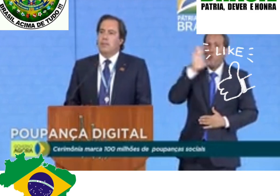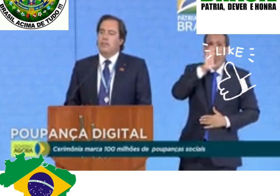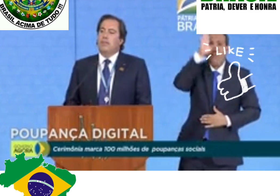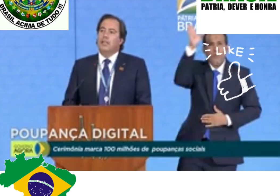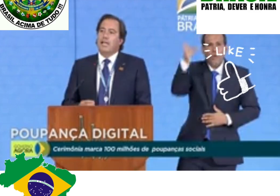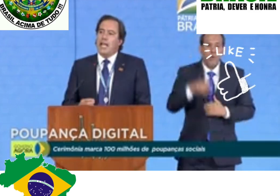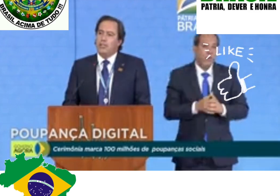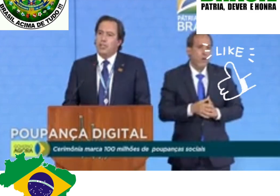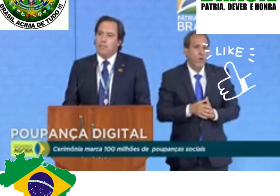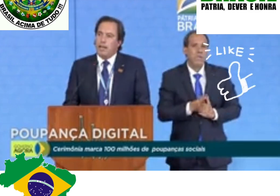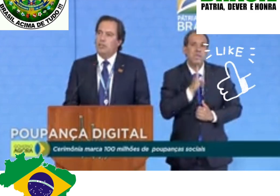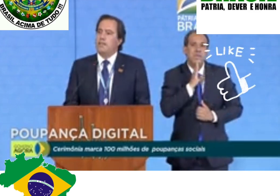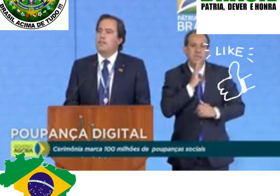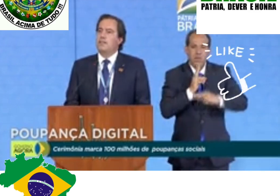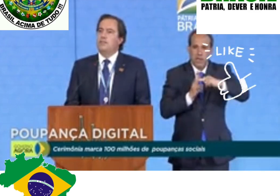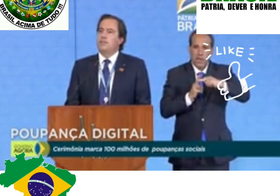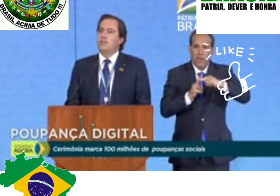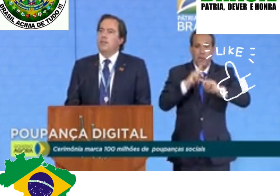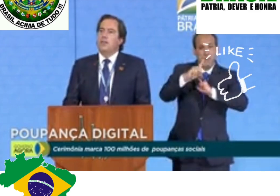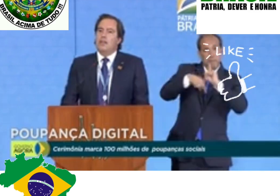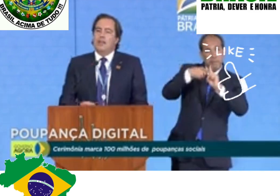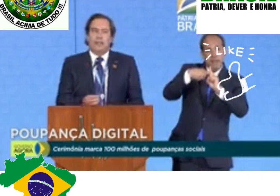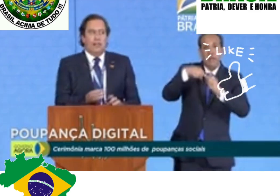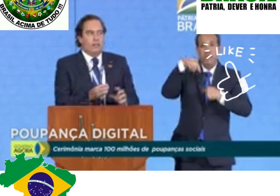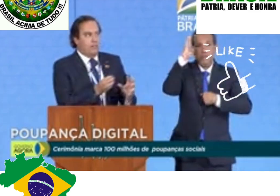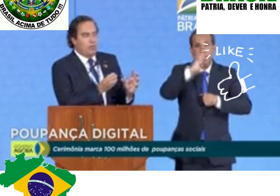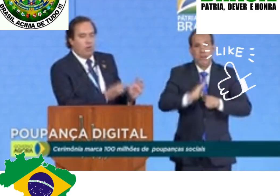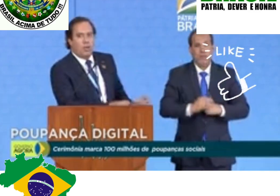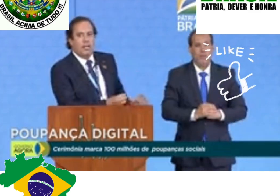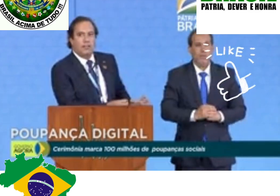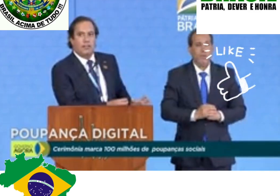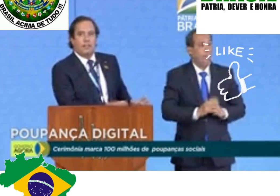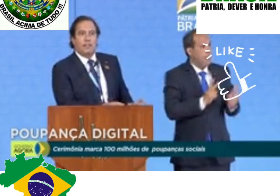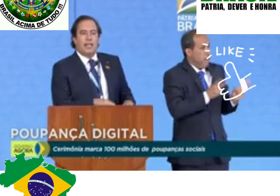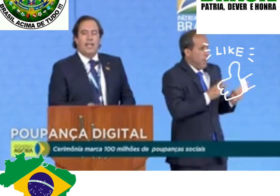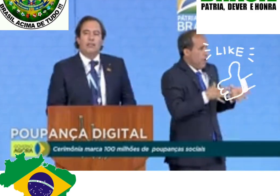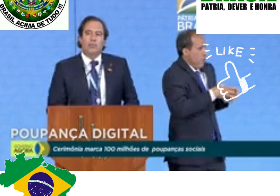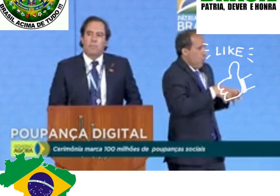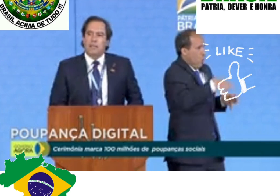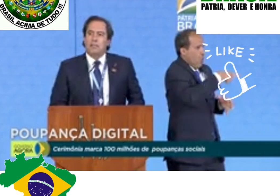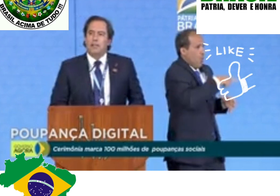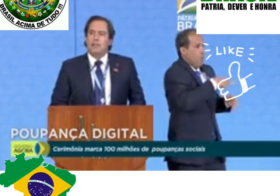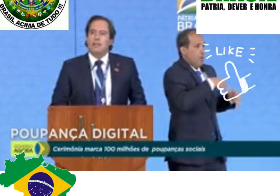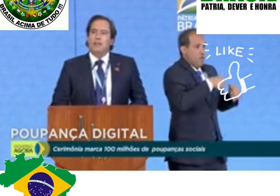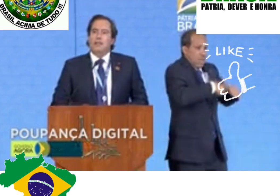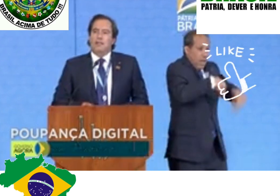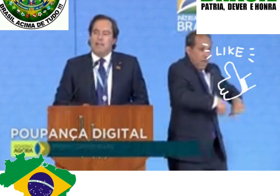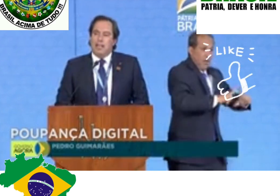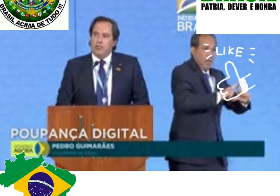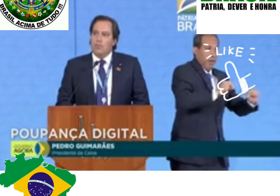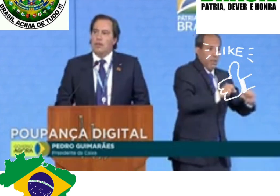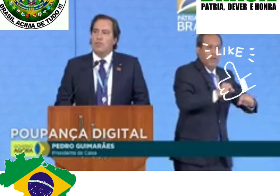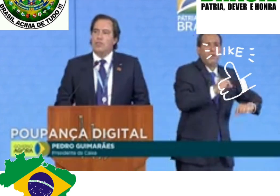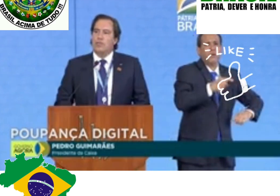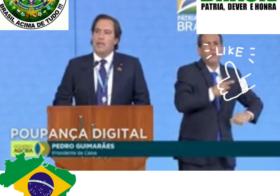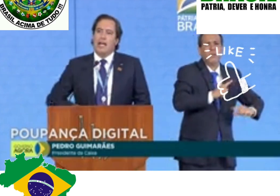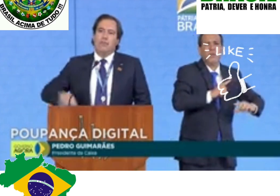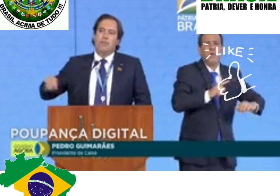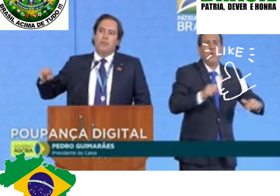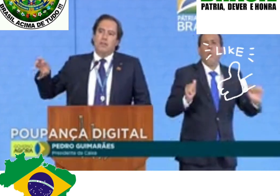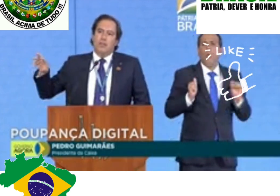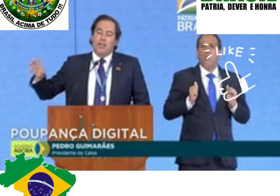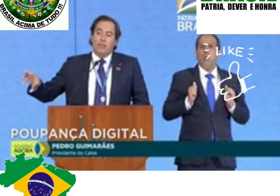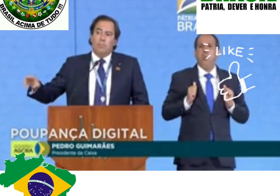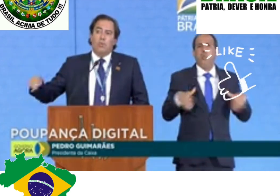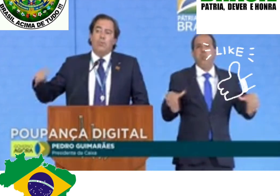coisa chamada Caixa Mais Brasil. Somos nós saindo de Brasília, saindo do